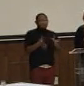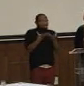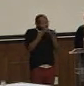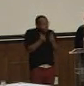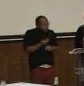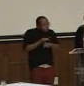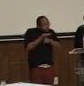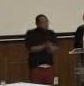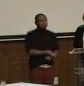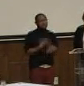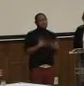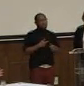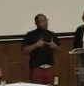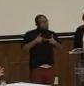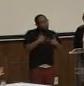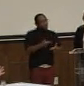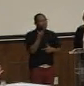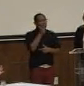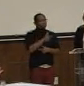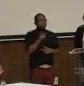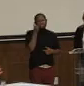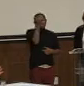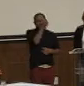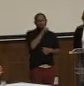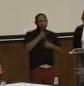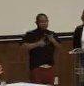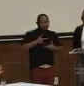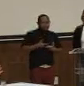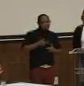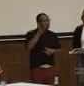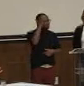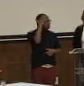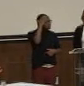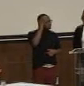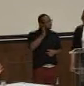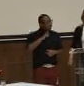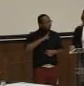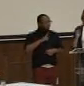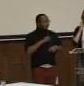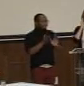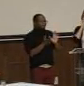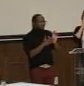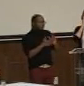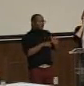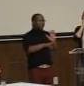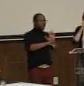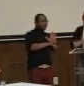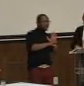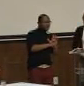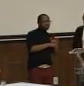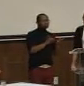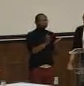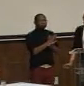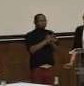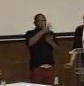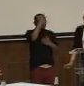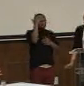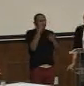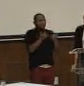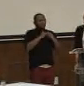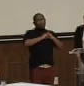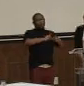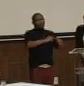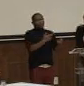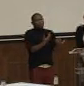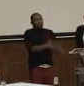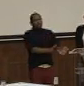horas. Né? Eu sei que já tem portaria, o pessoal estava dizendo que não ia lançar, mas é